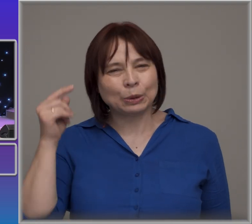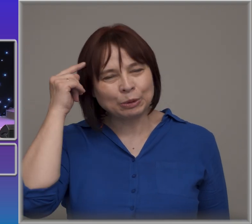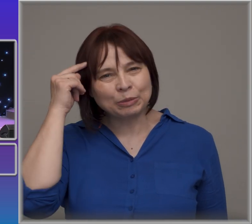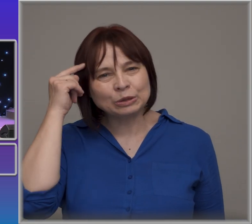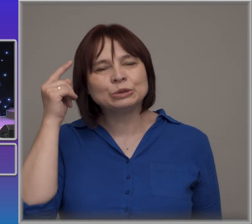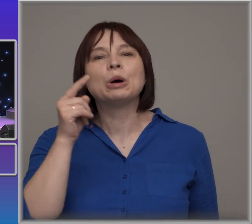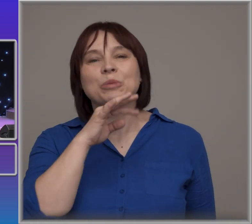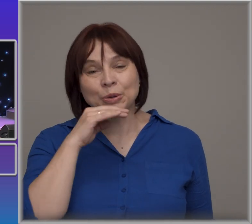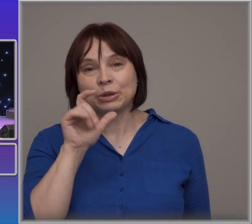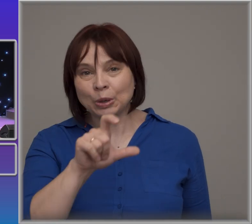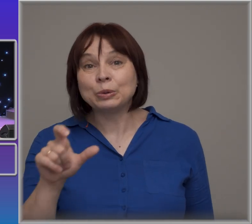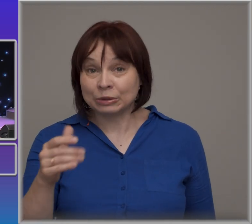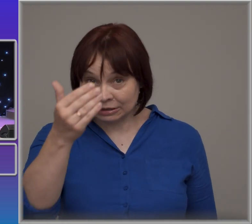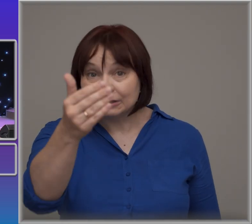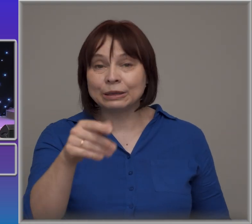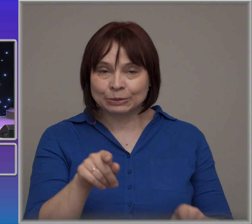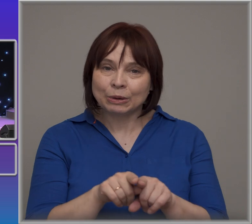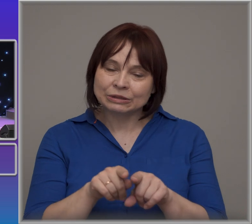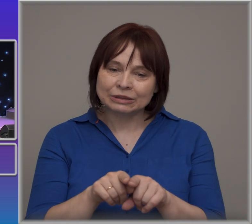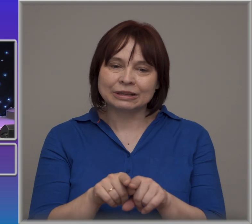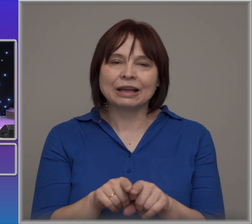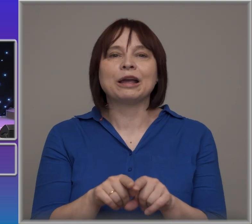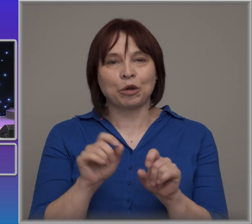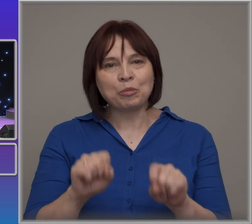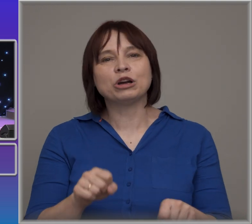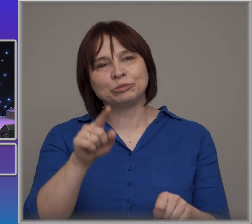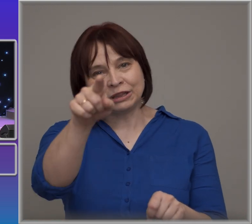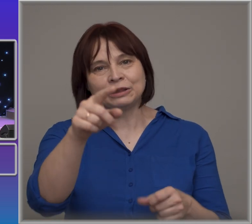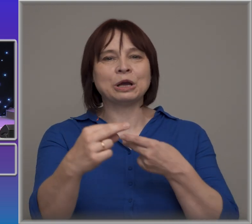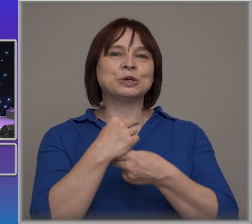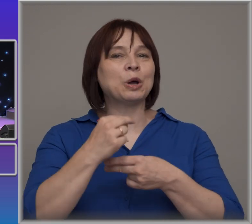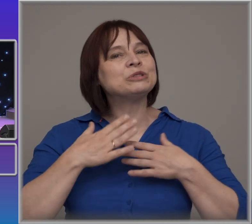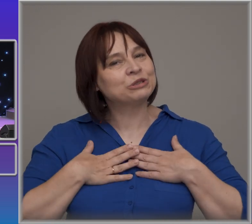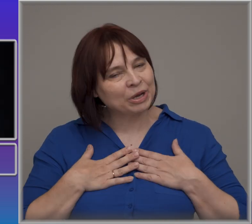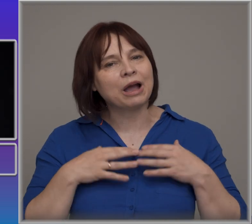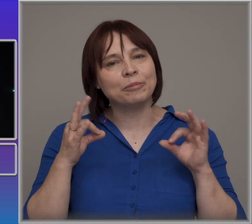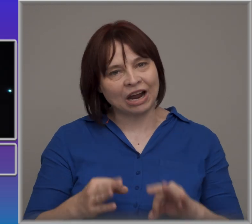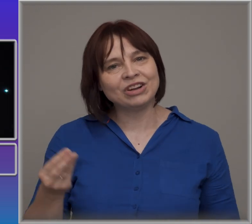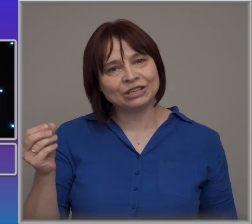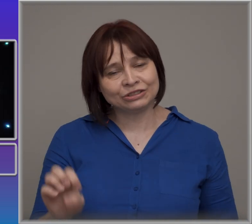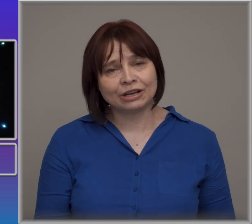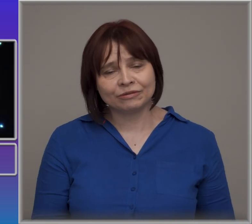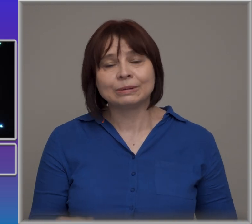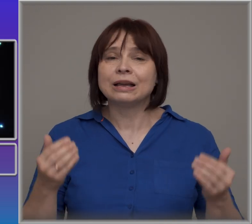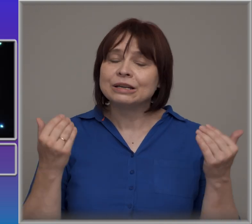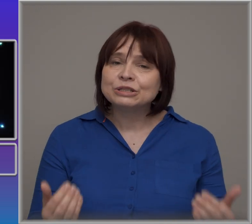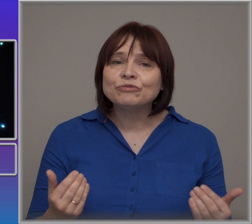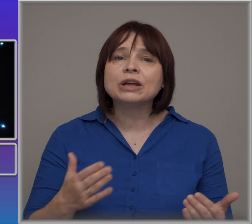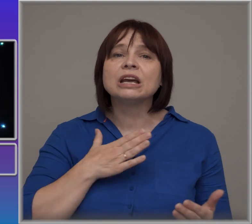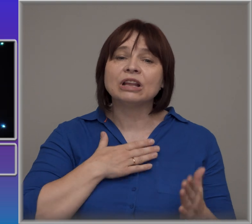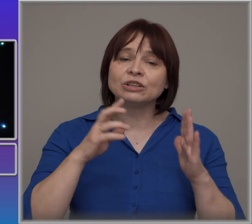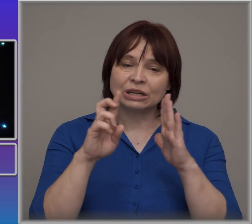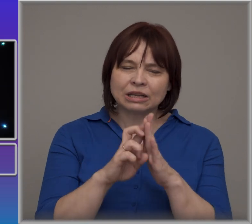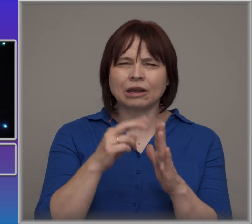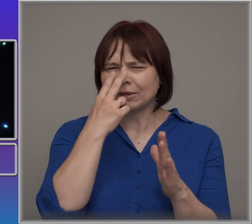на улице. Заранее предупреждаем. И я вышел сделать такое небольшое, наверное, объявление